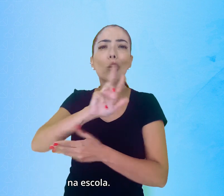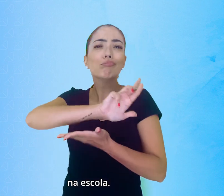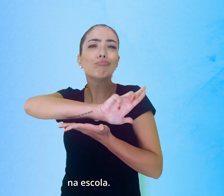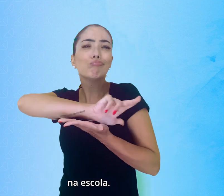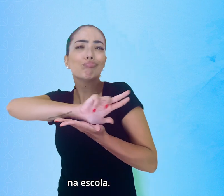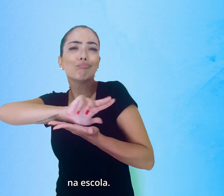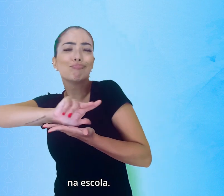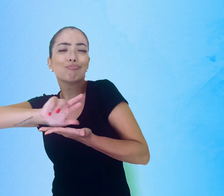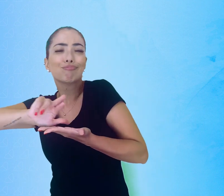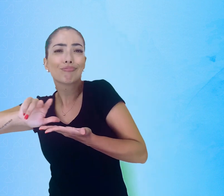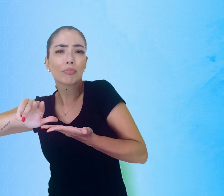escola.